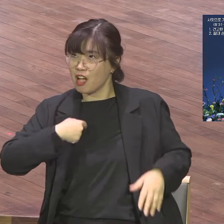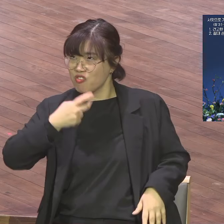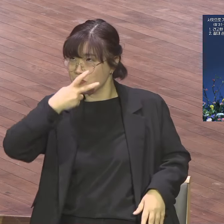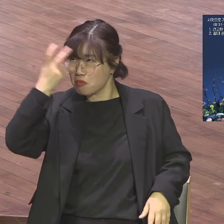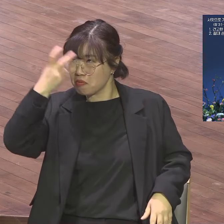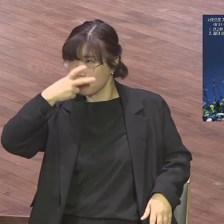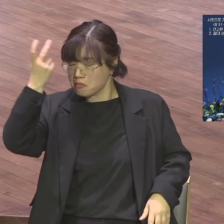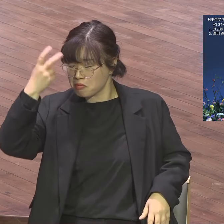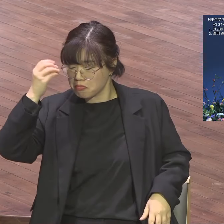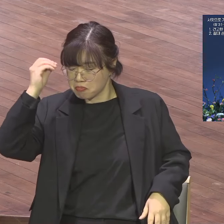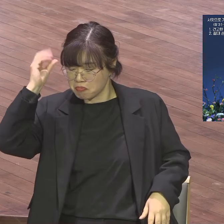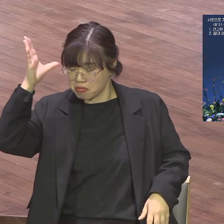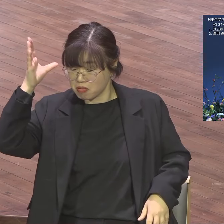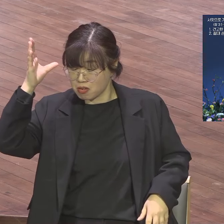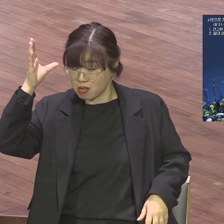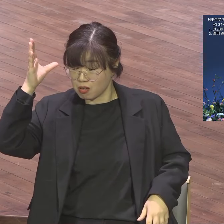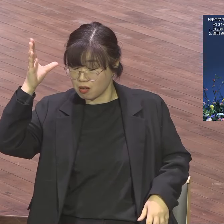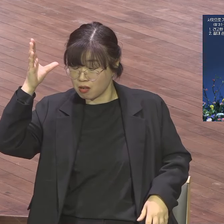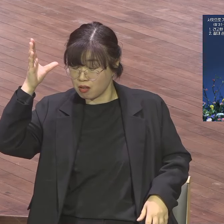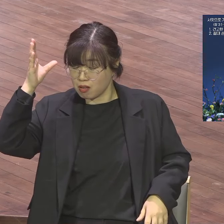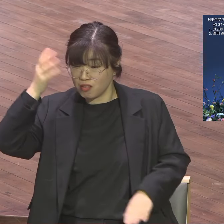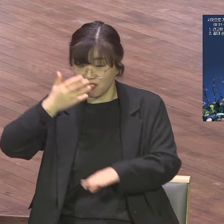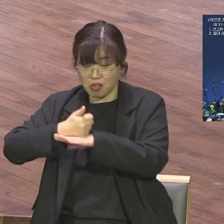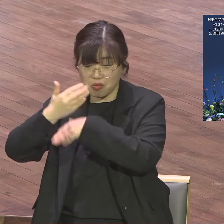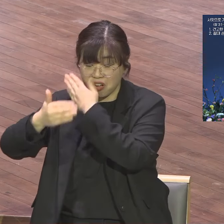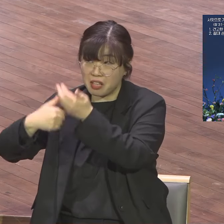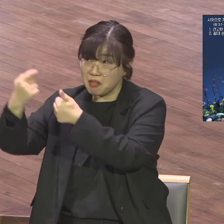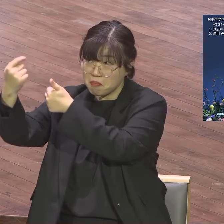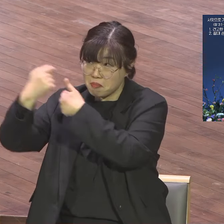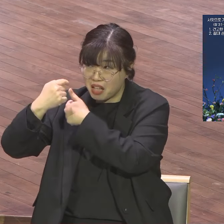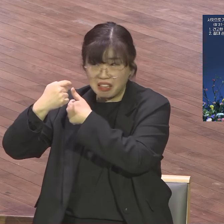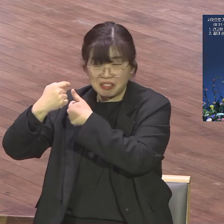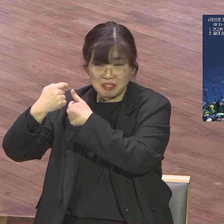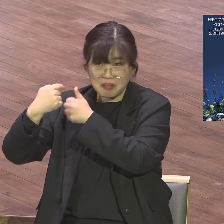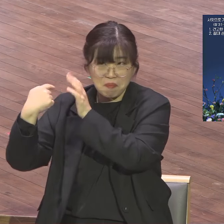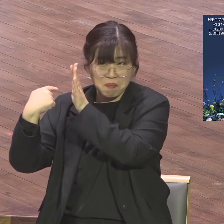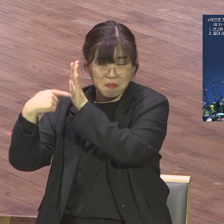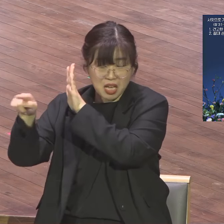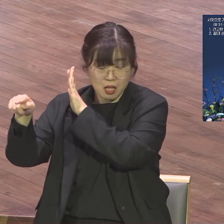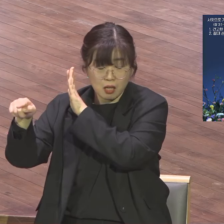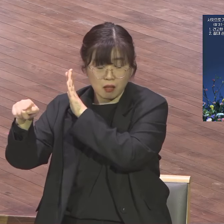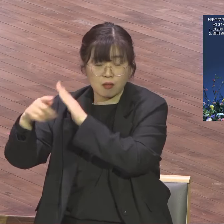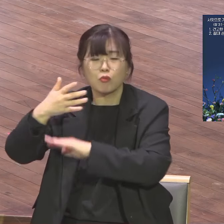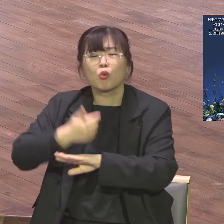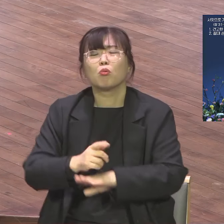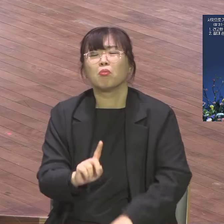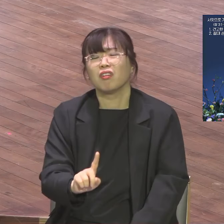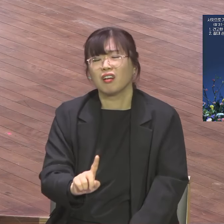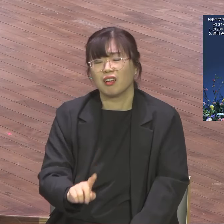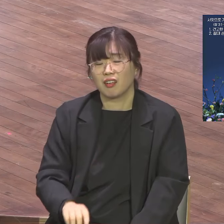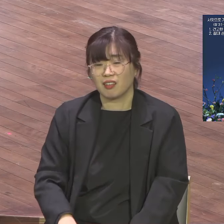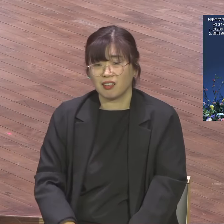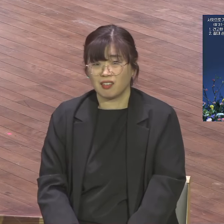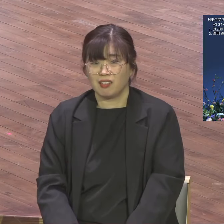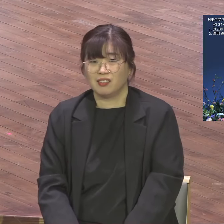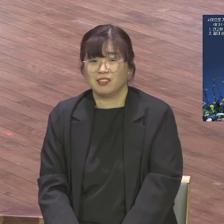시험 치면 떨어져. 그래서 늘 2차만 나왔어요. 중고대.